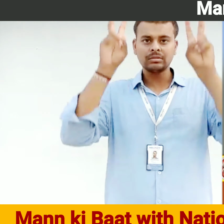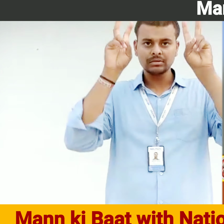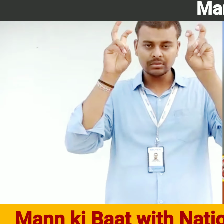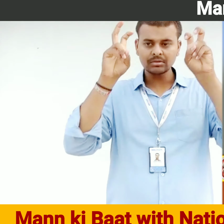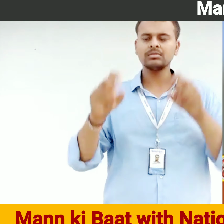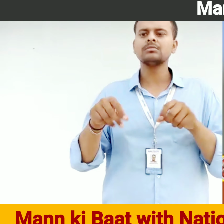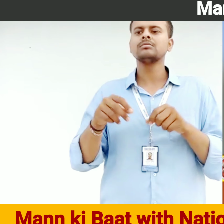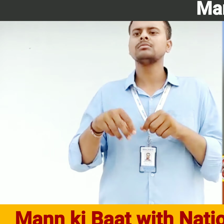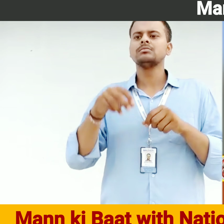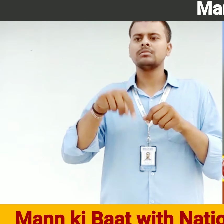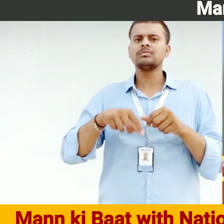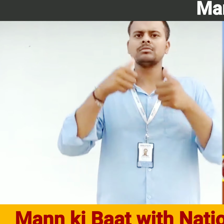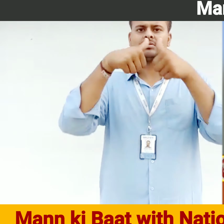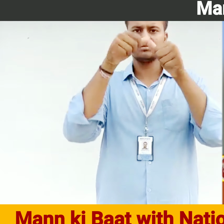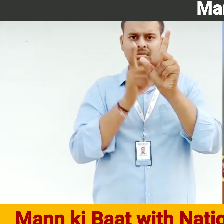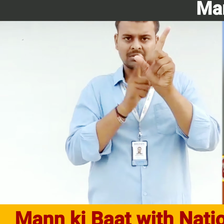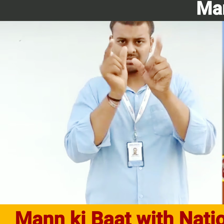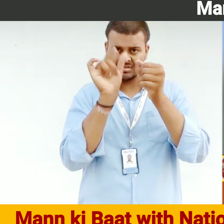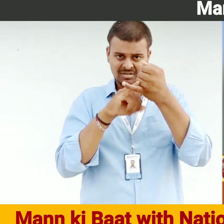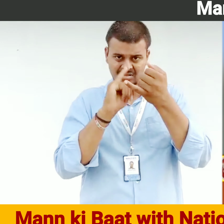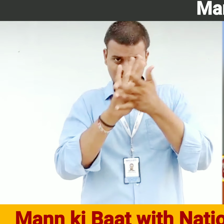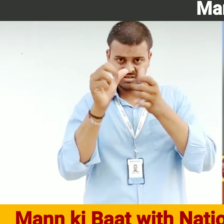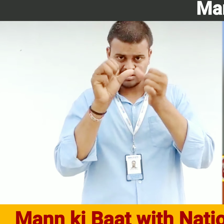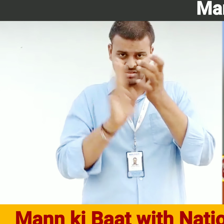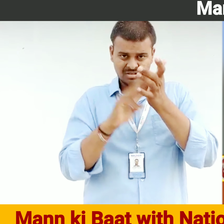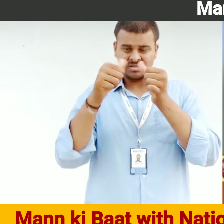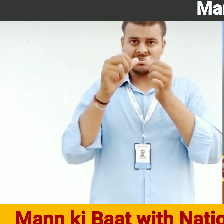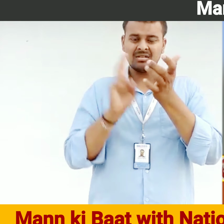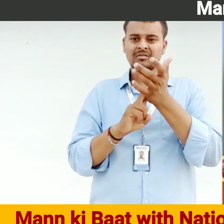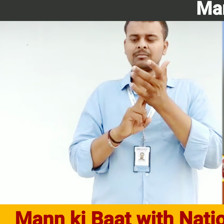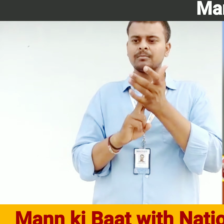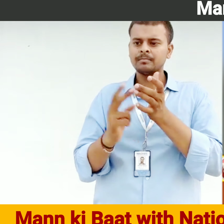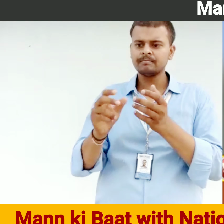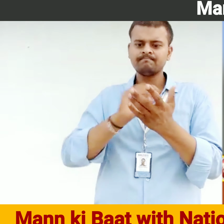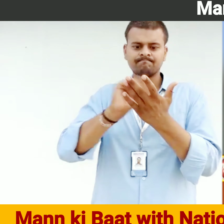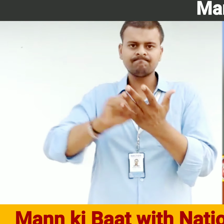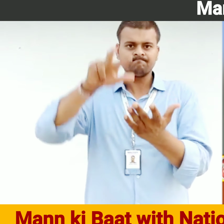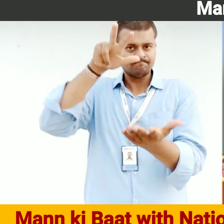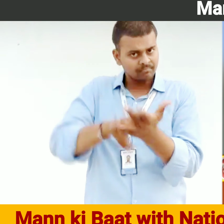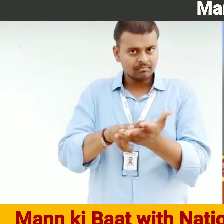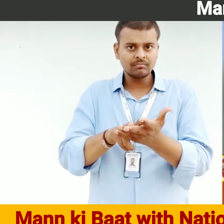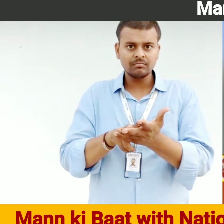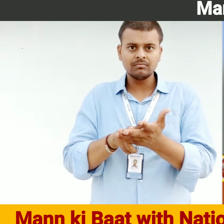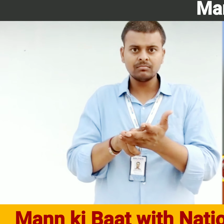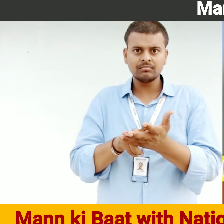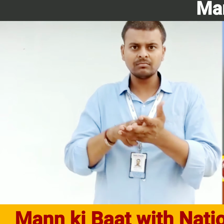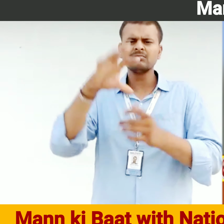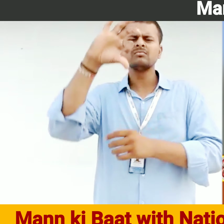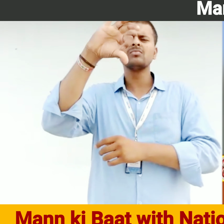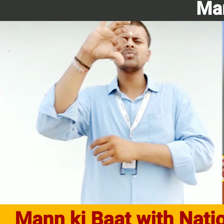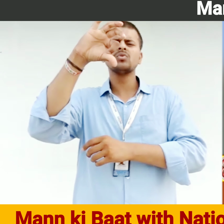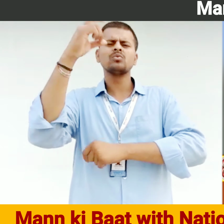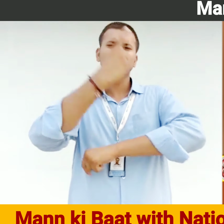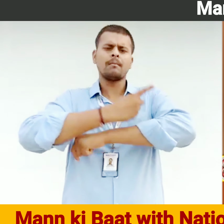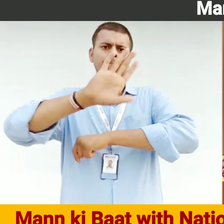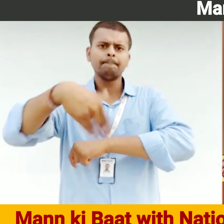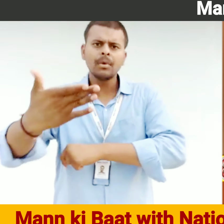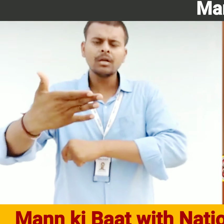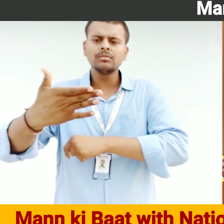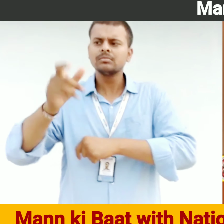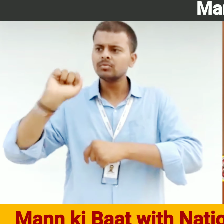ही नहीं था। लेकिन अमूर्था वल्ली ने अपने बेटे का आयुष्मान भारत योजना में रजिस्ट्रेशन